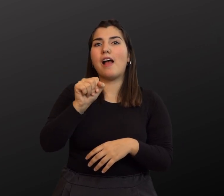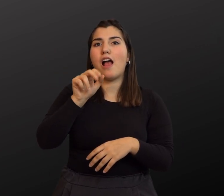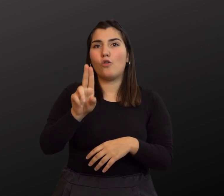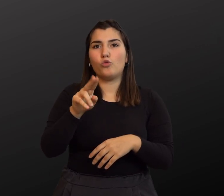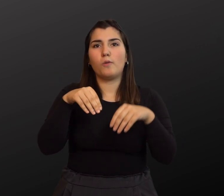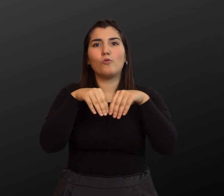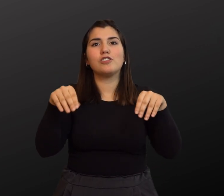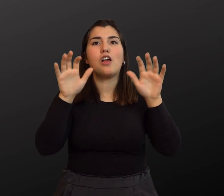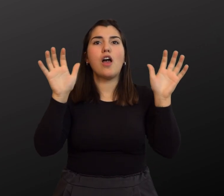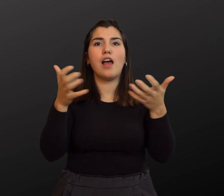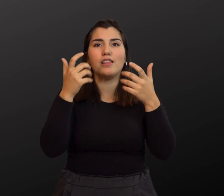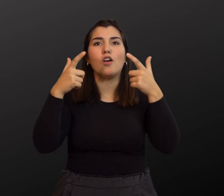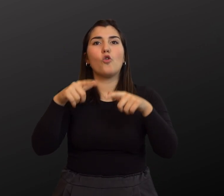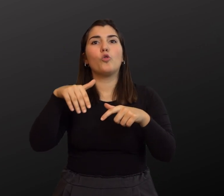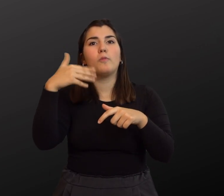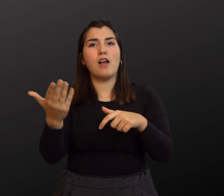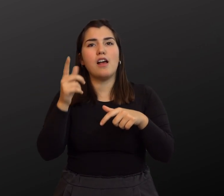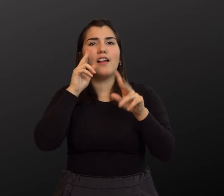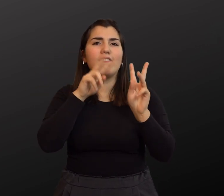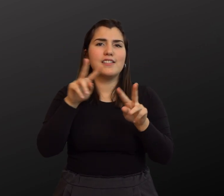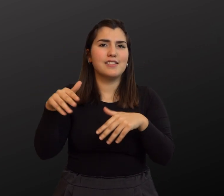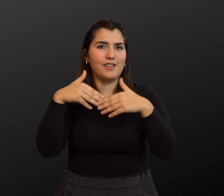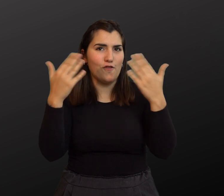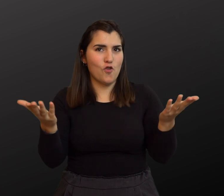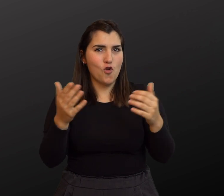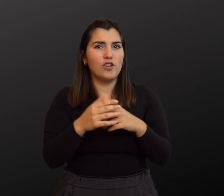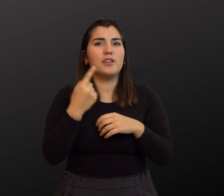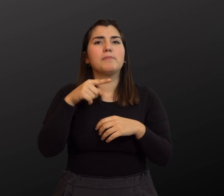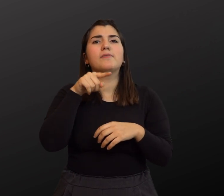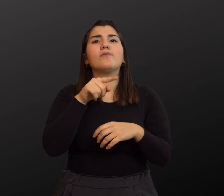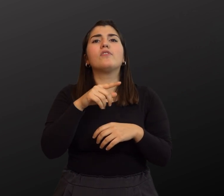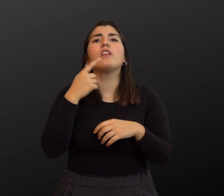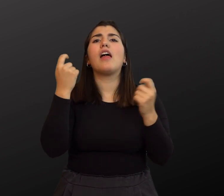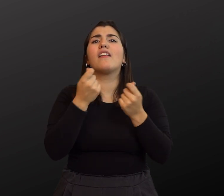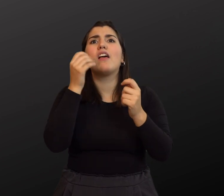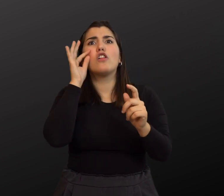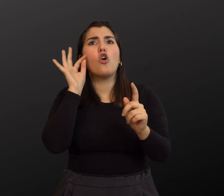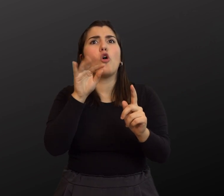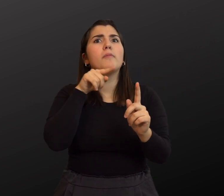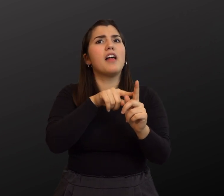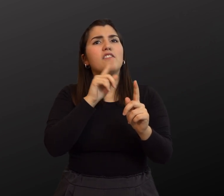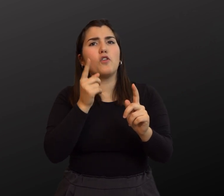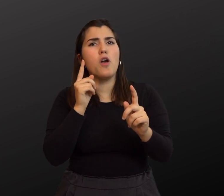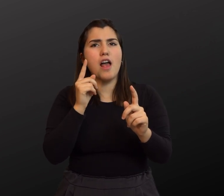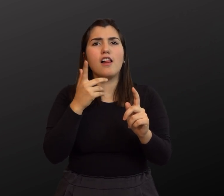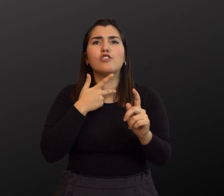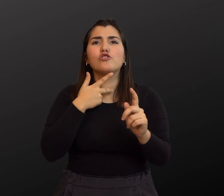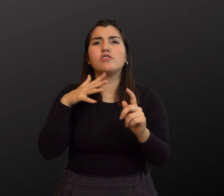Museo Arte Urbana, visita all'aperto. L'evento ha l'obiettivo di far